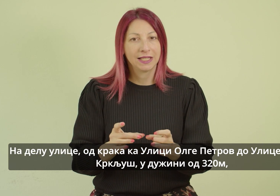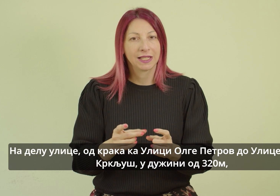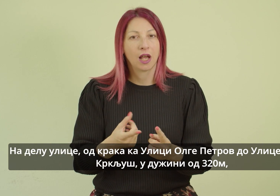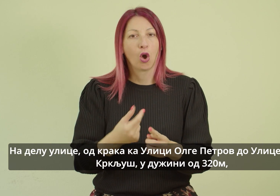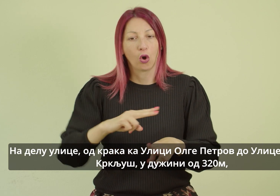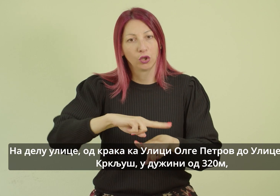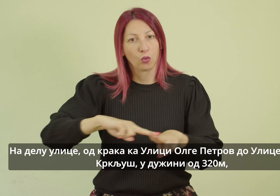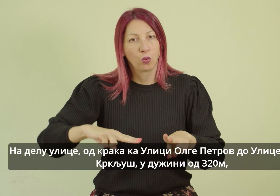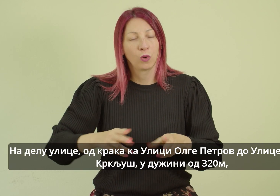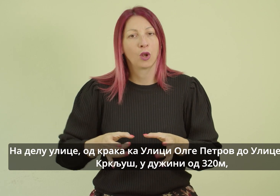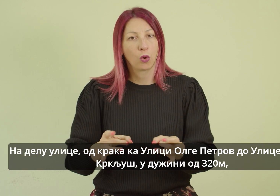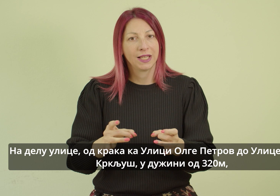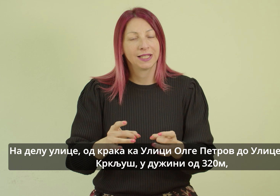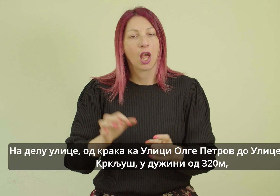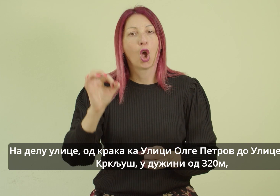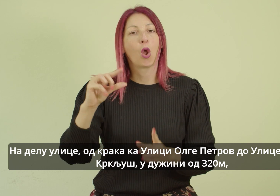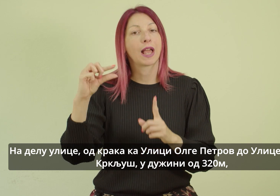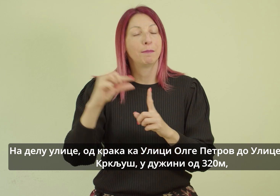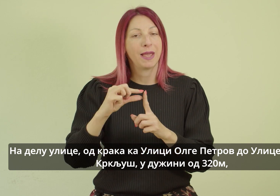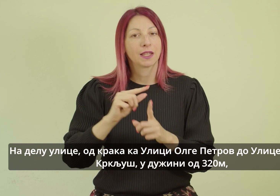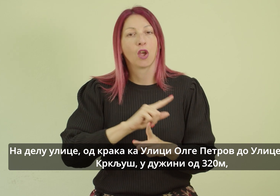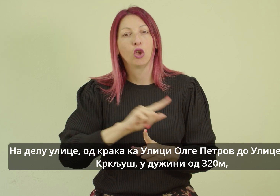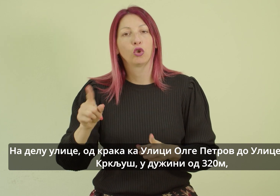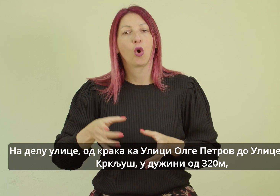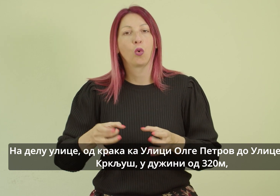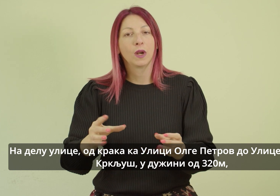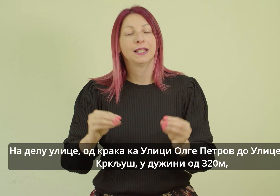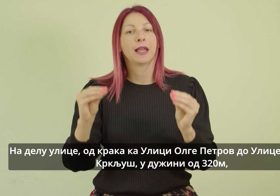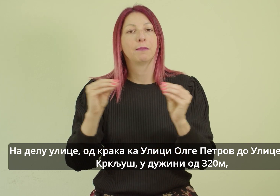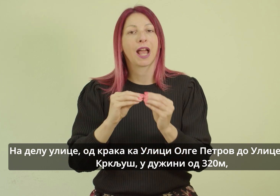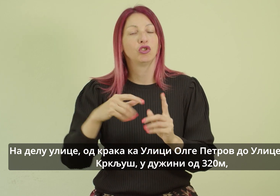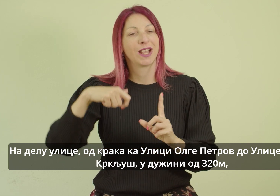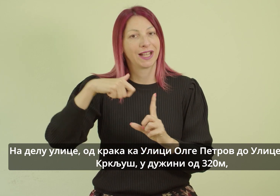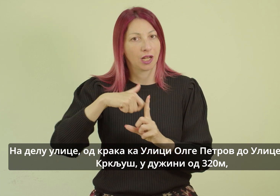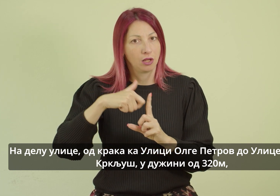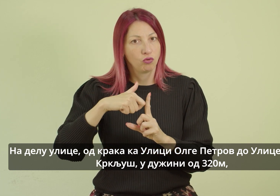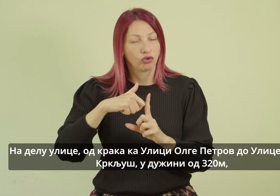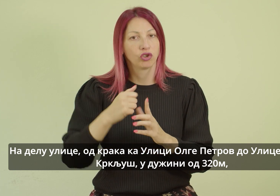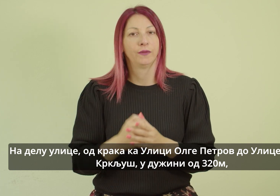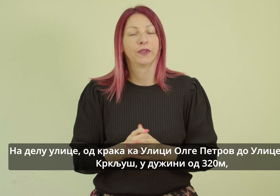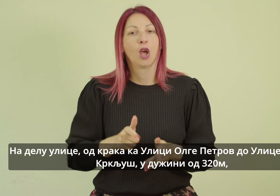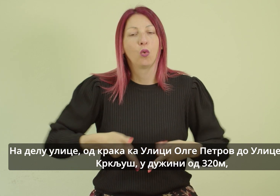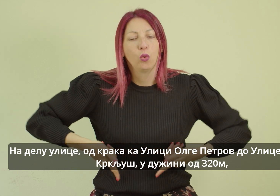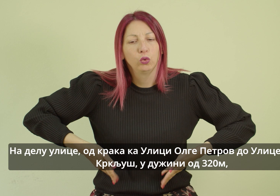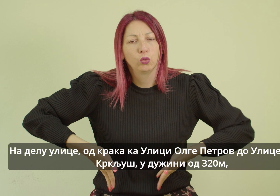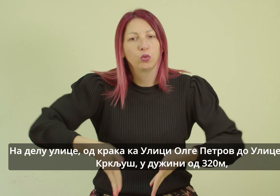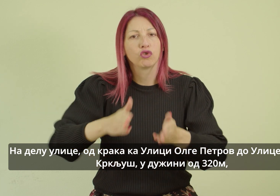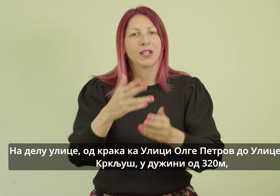Na delu ulice od kraka ka ulici Olge Petrov do ulice Braće Krkljuš u